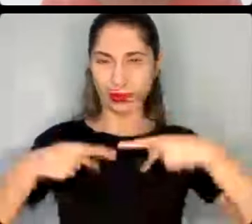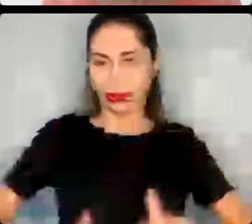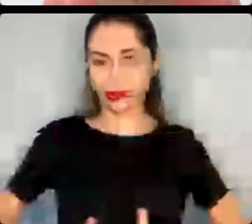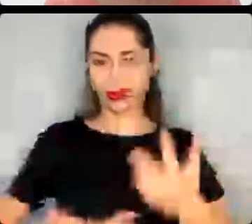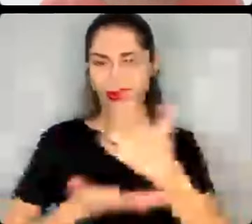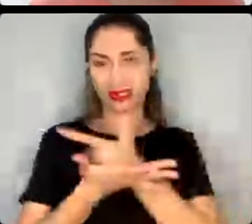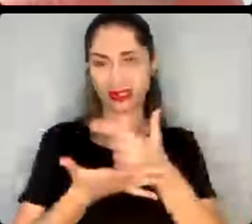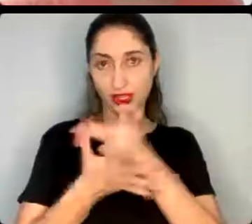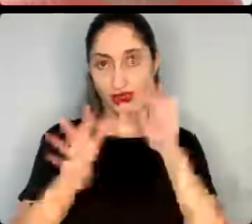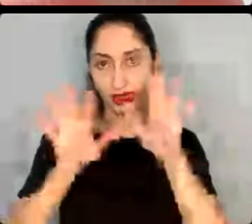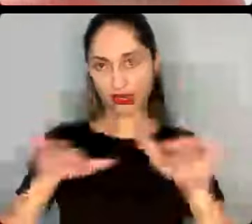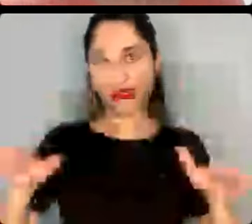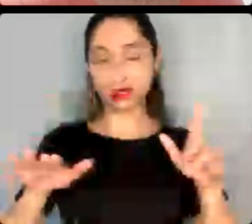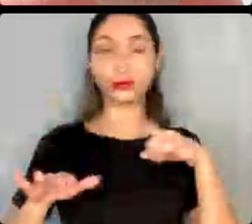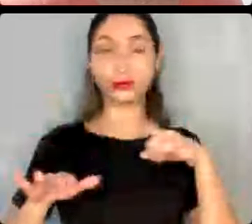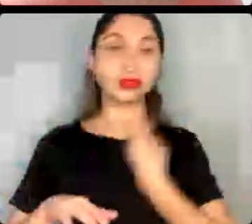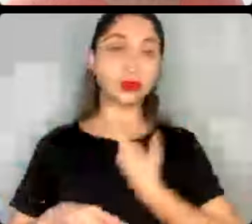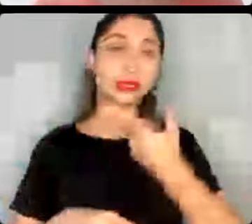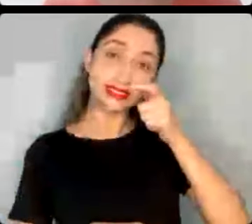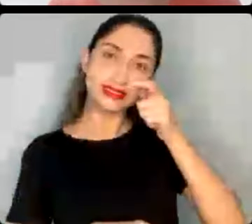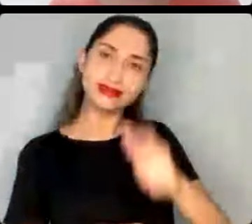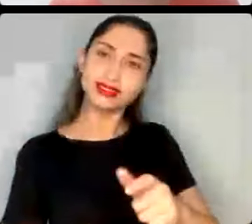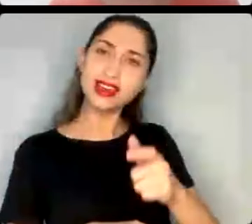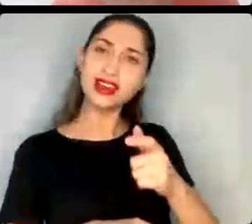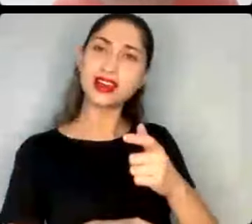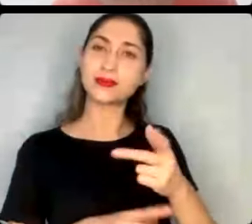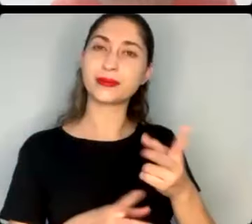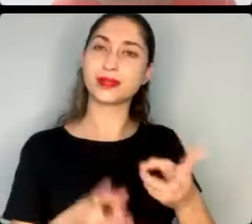observar como é orgânico, não é?